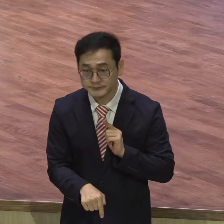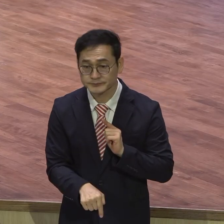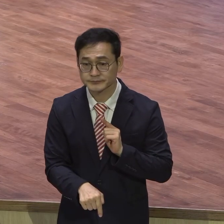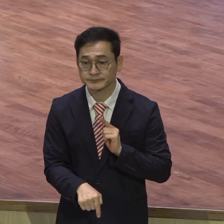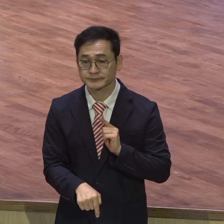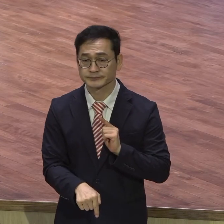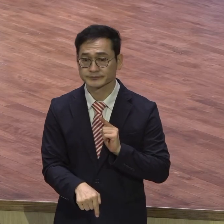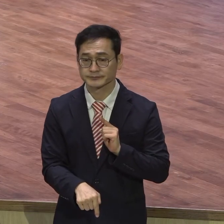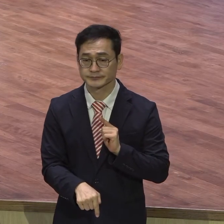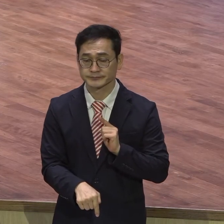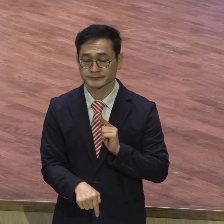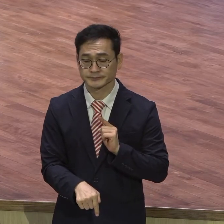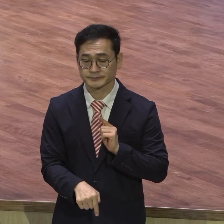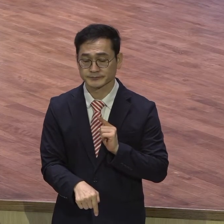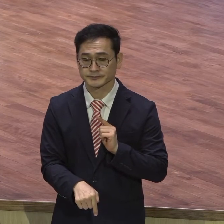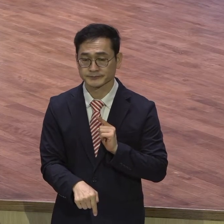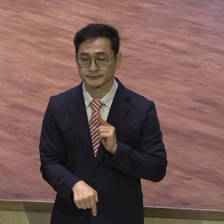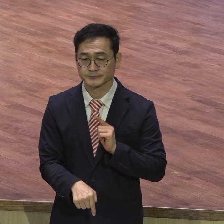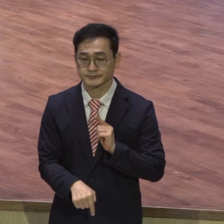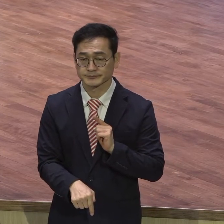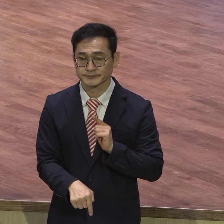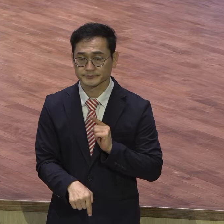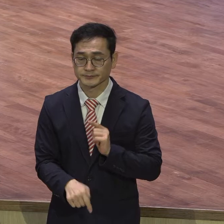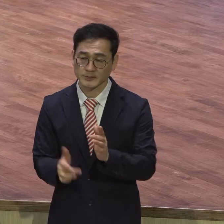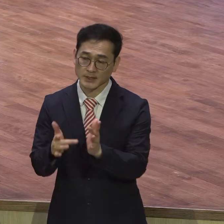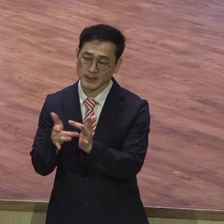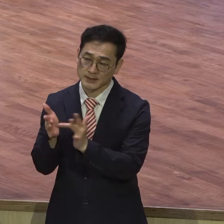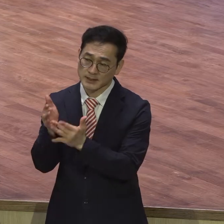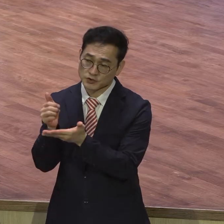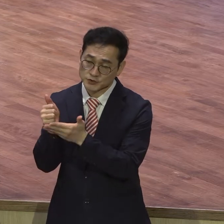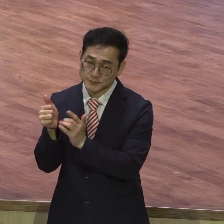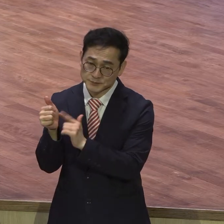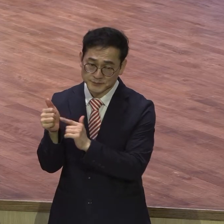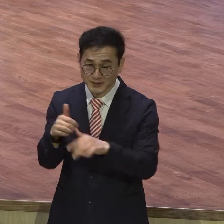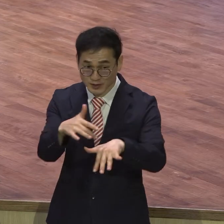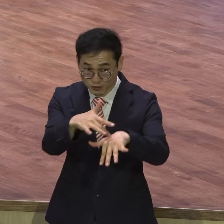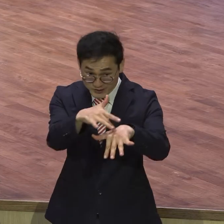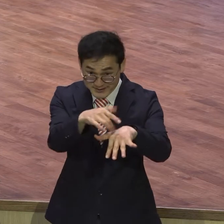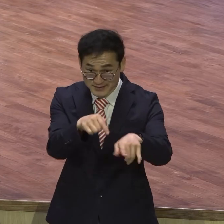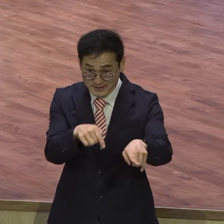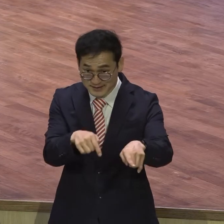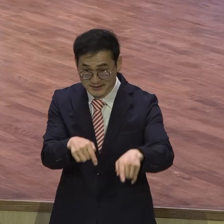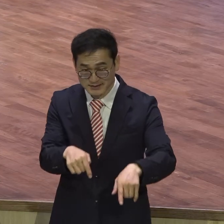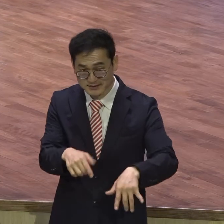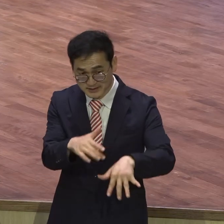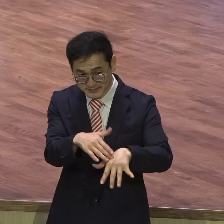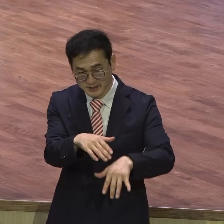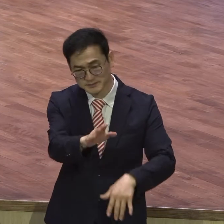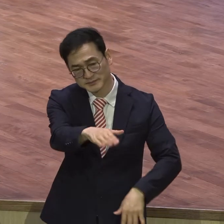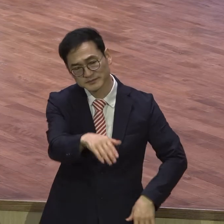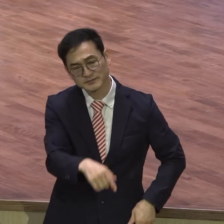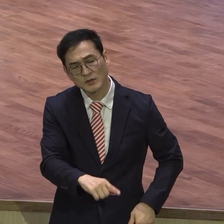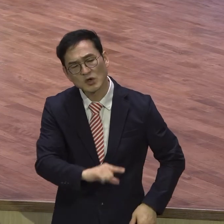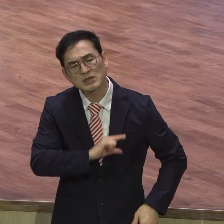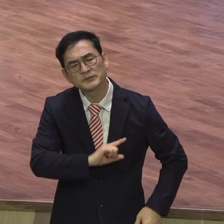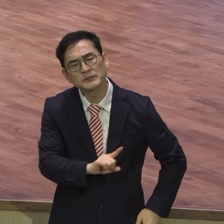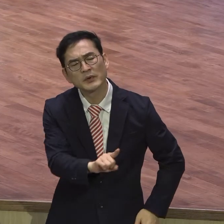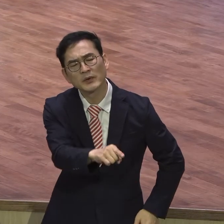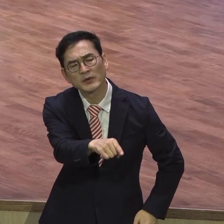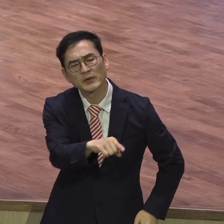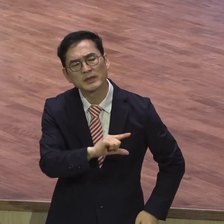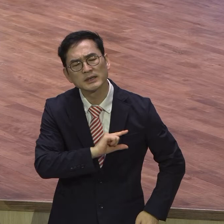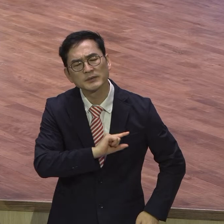마가범 5장 9장에 보면 예수님께서 귀신 들린 자에게 이름을 물었습니다 너 이름이 뭐냐